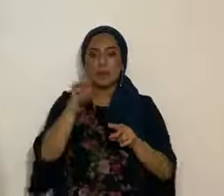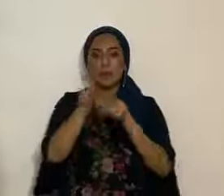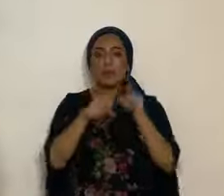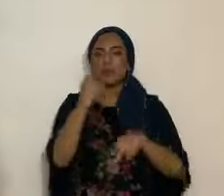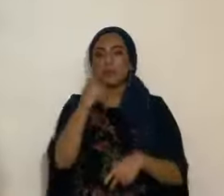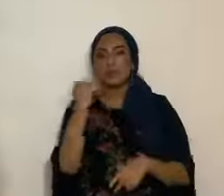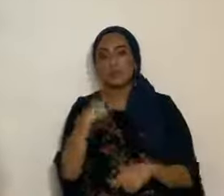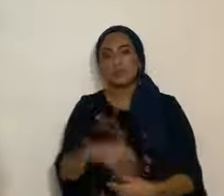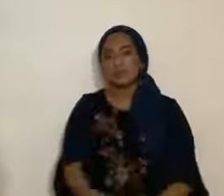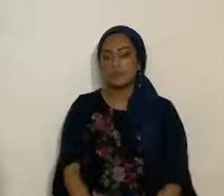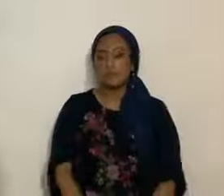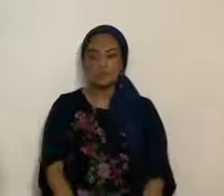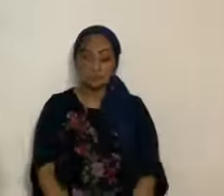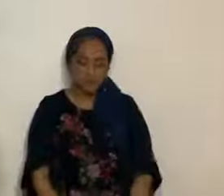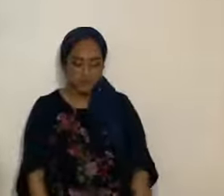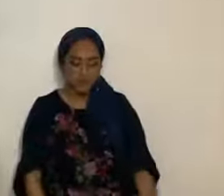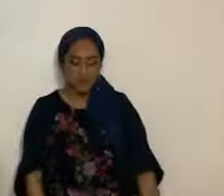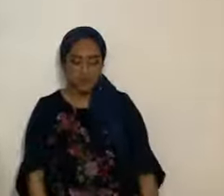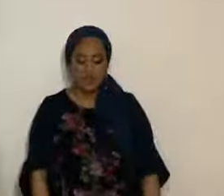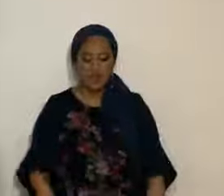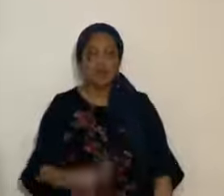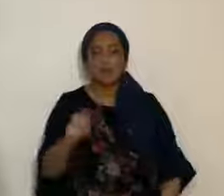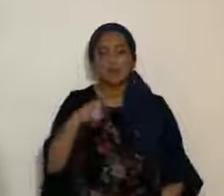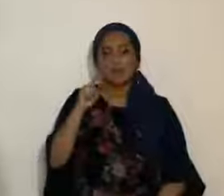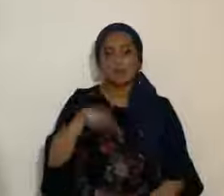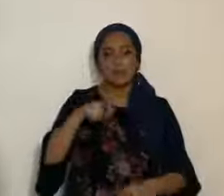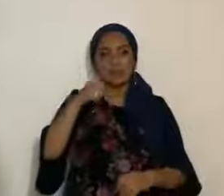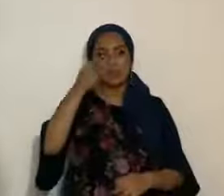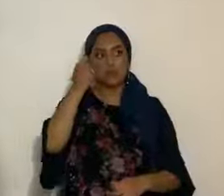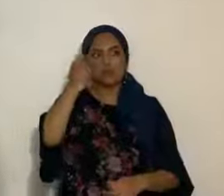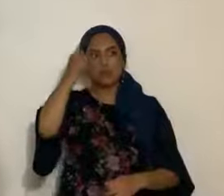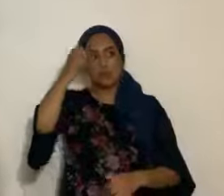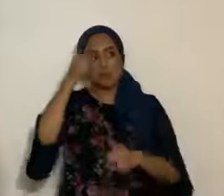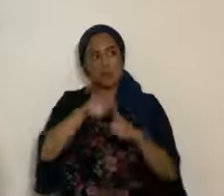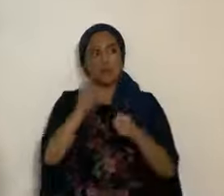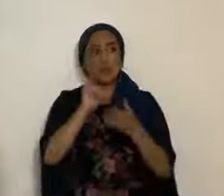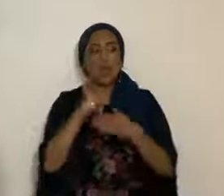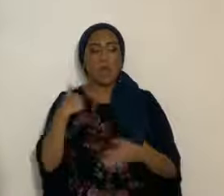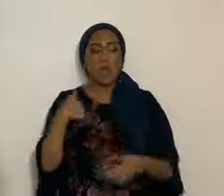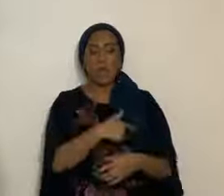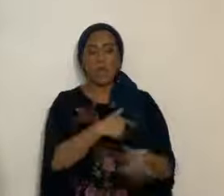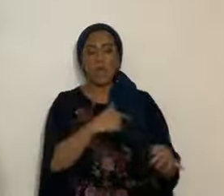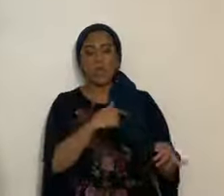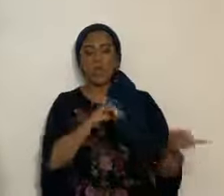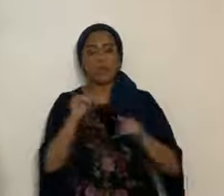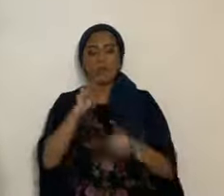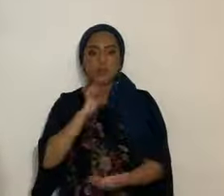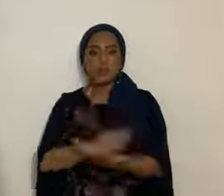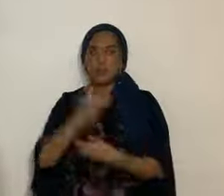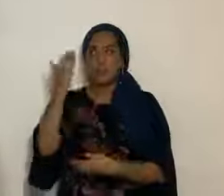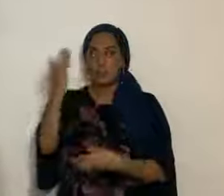Elohim. Porque hay que recordar que nosotros somos como la niña de sus ojos. Él nos